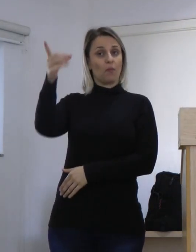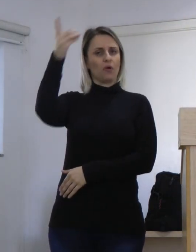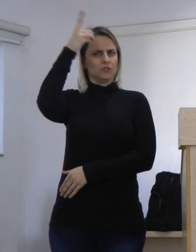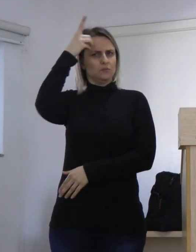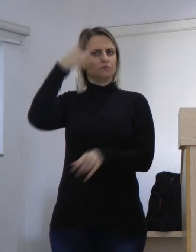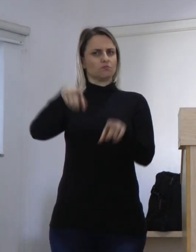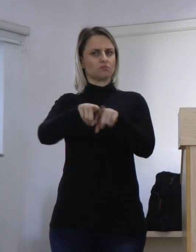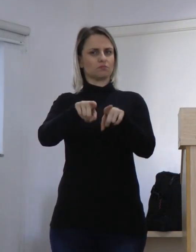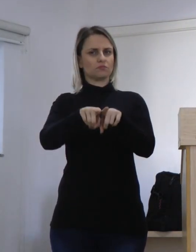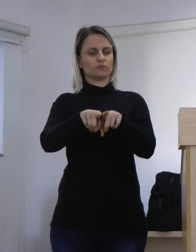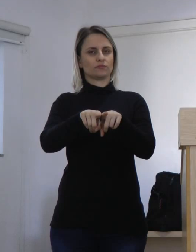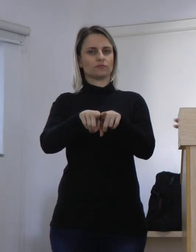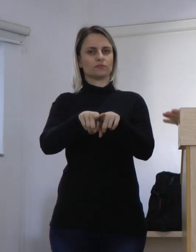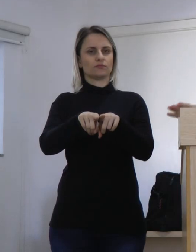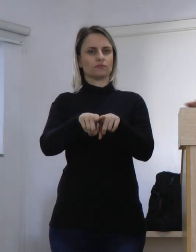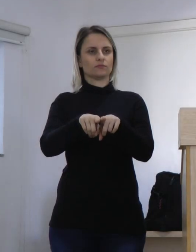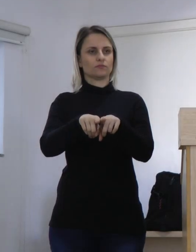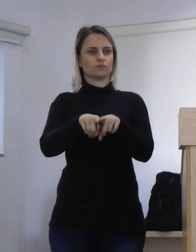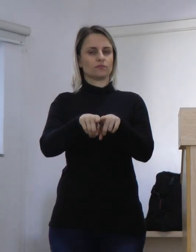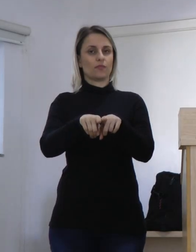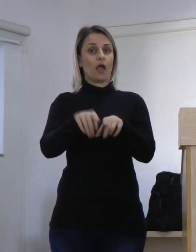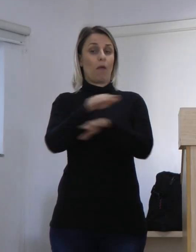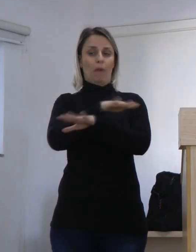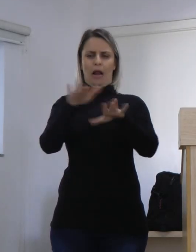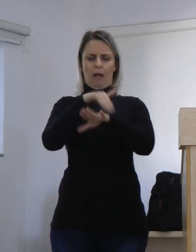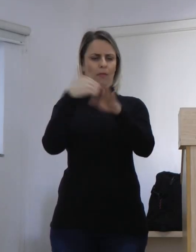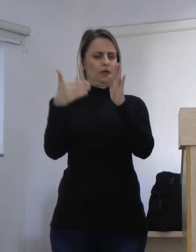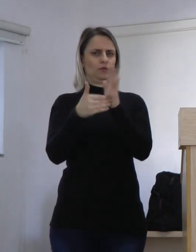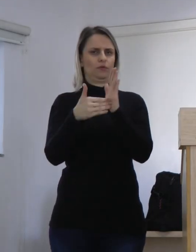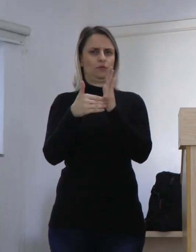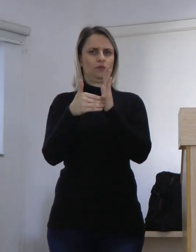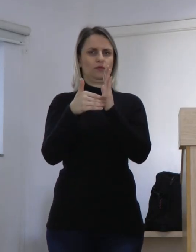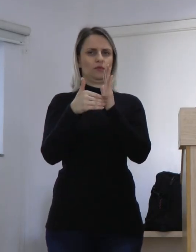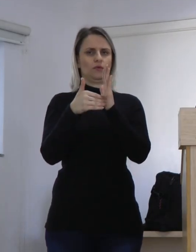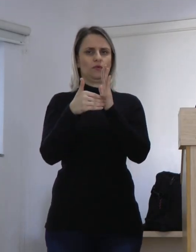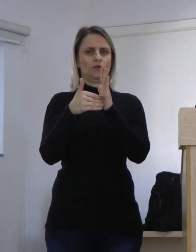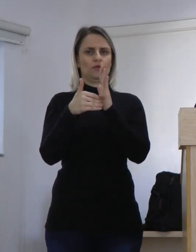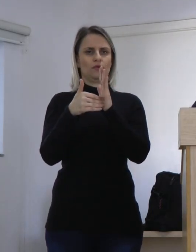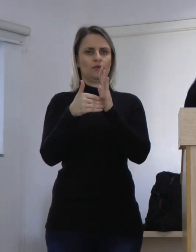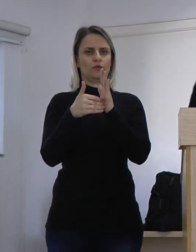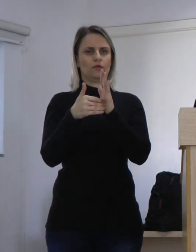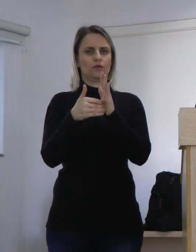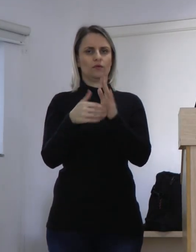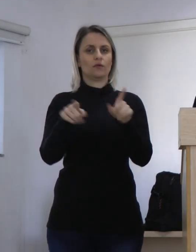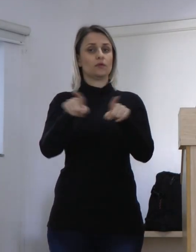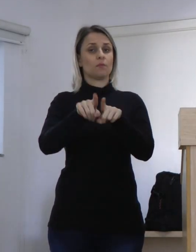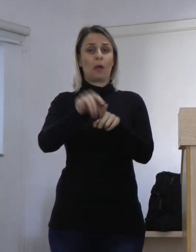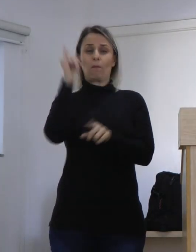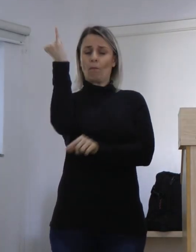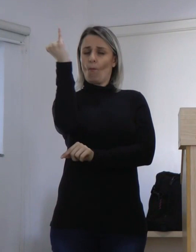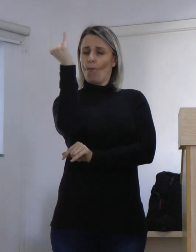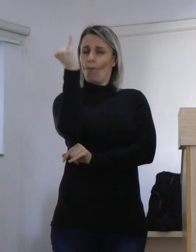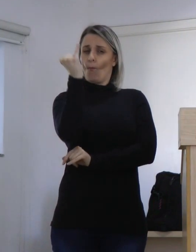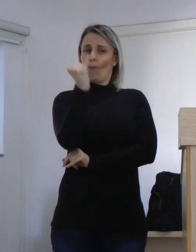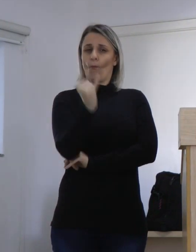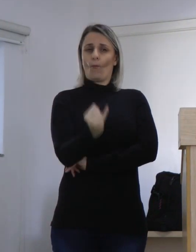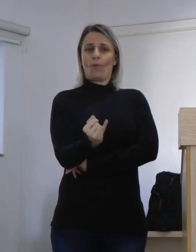talentosas. E para terminar de arrasar com a gente, elas são terrivelmente magras.